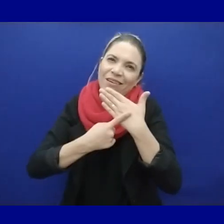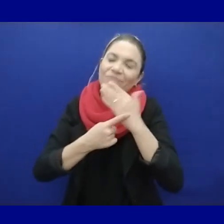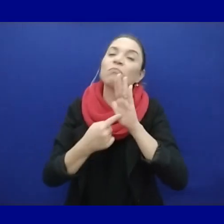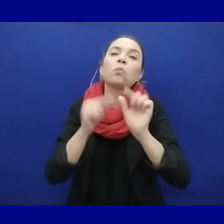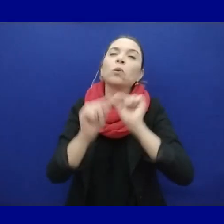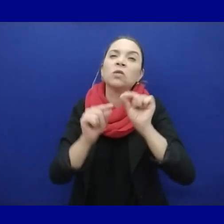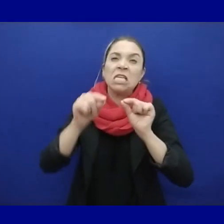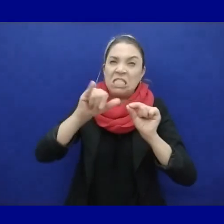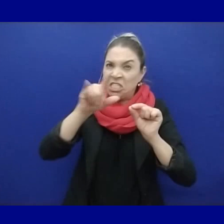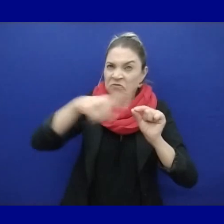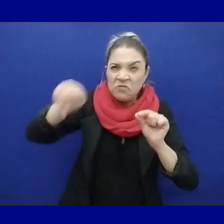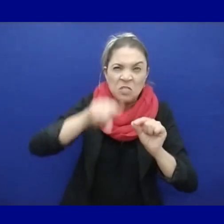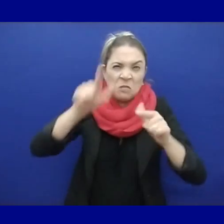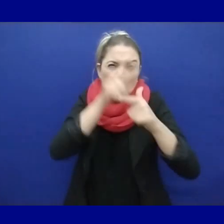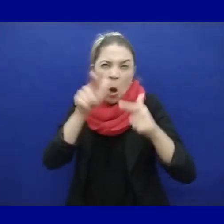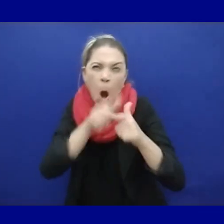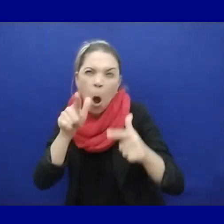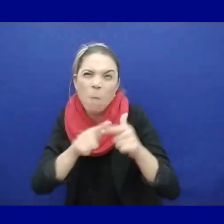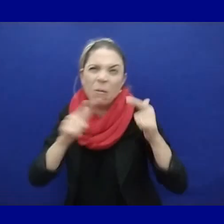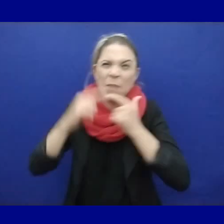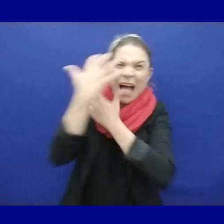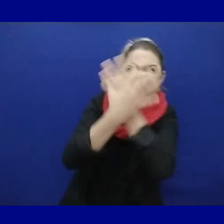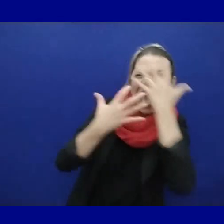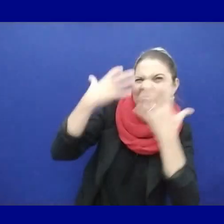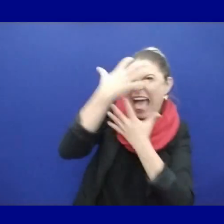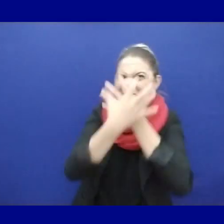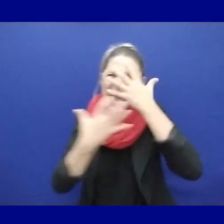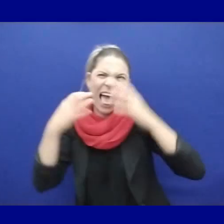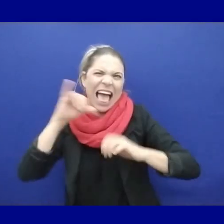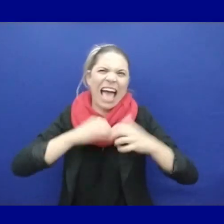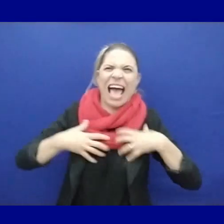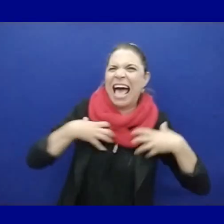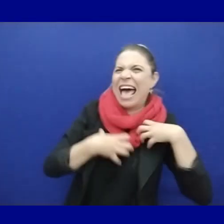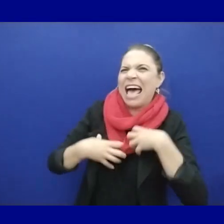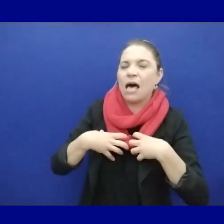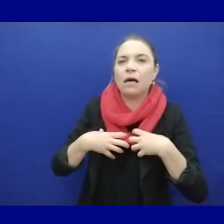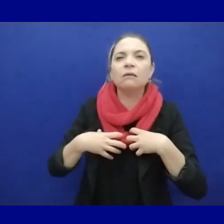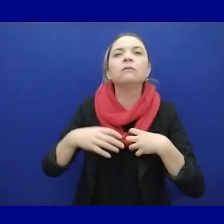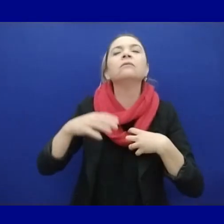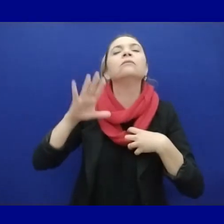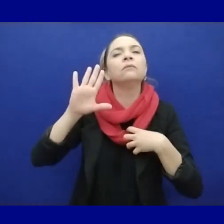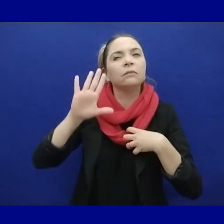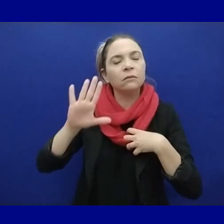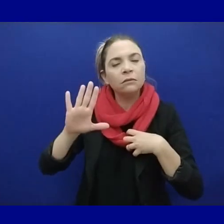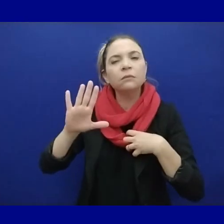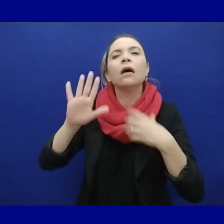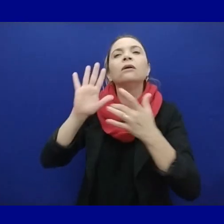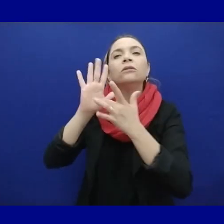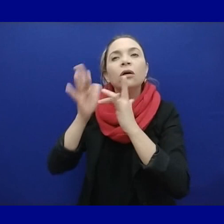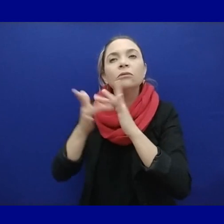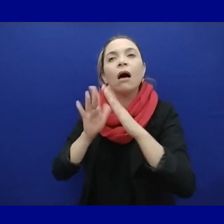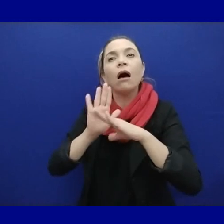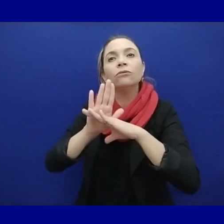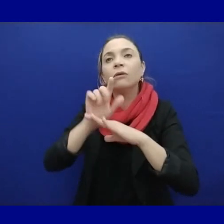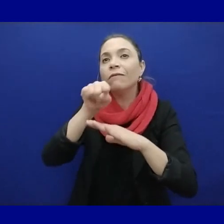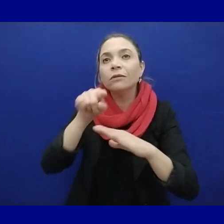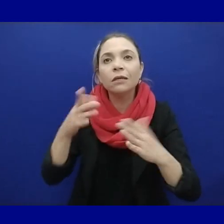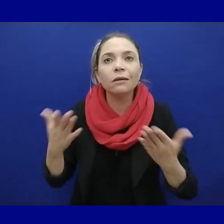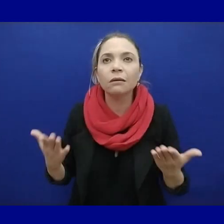medos. A mais terrível tempestade é o medo da perdição eterna, a possibilidade da eternidade sem